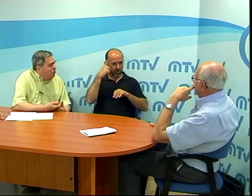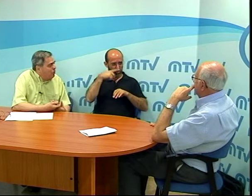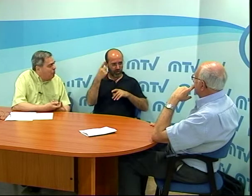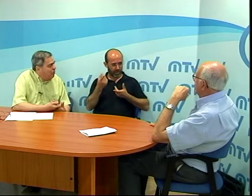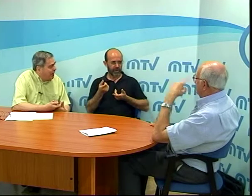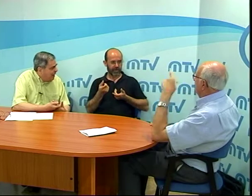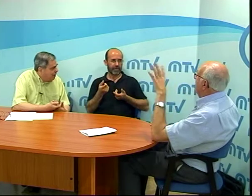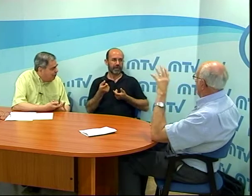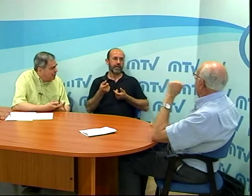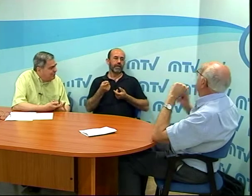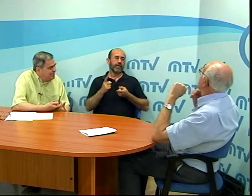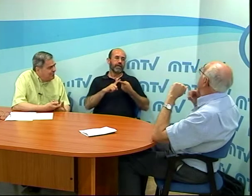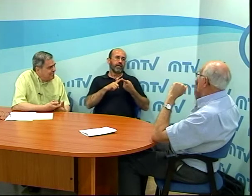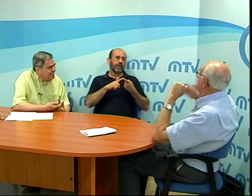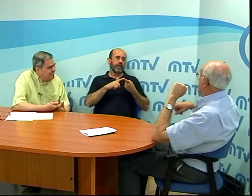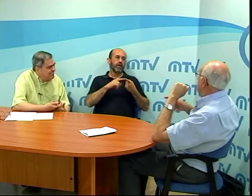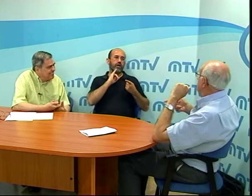de un idioma paralelo